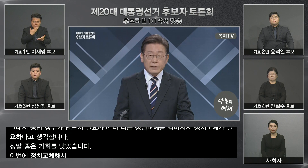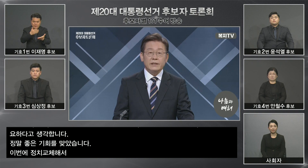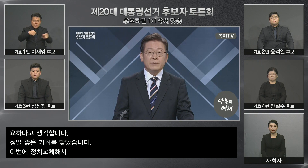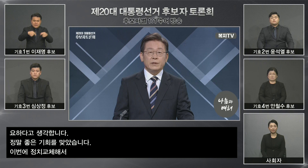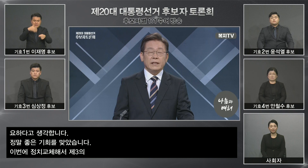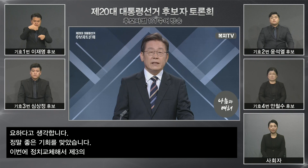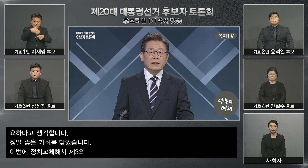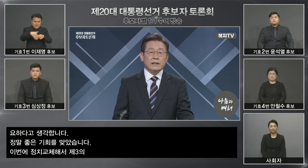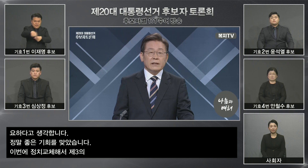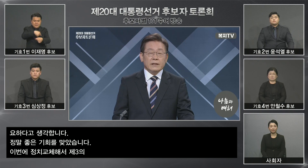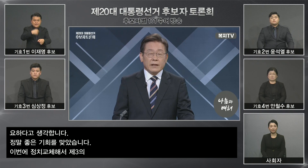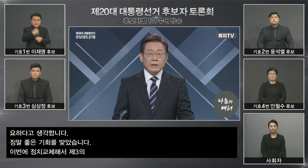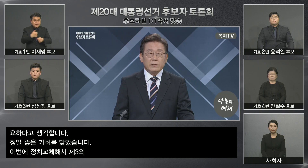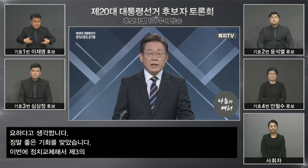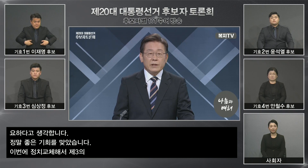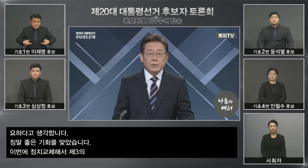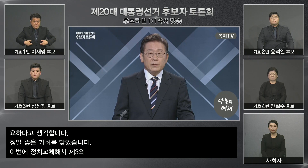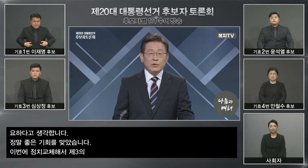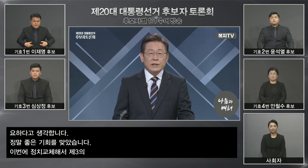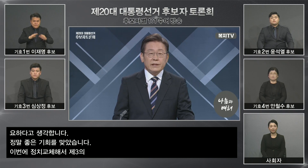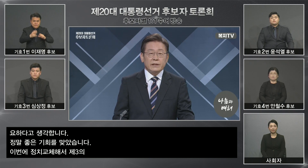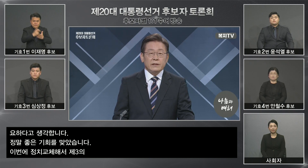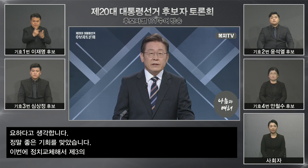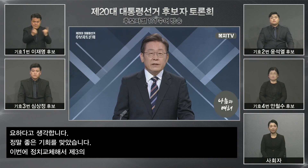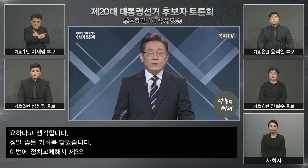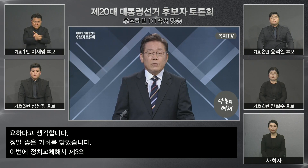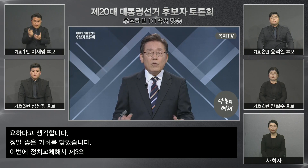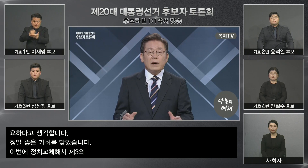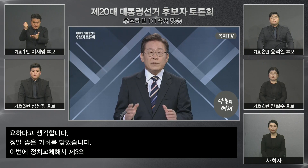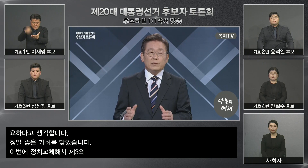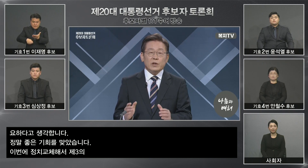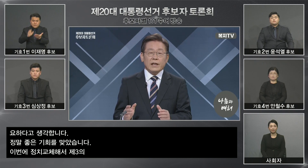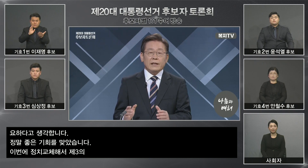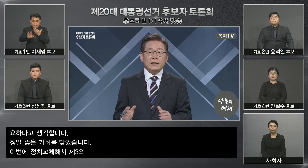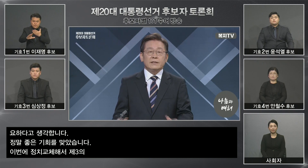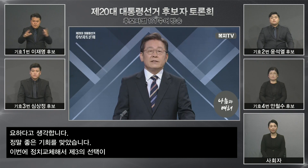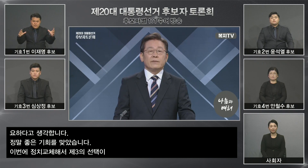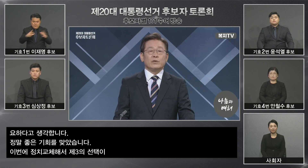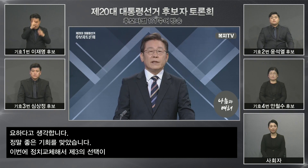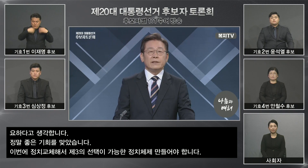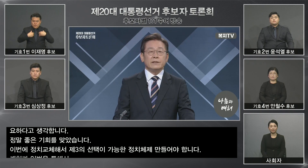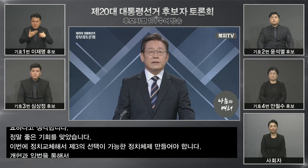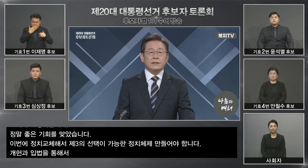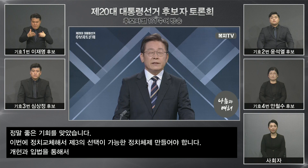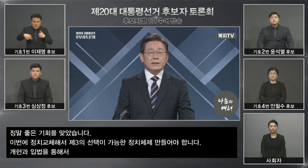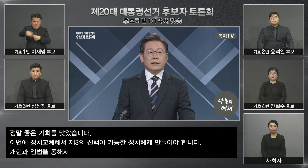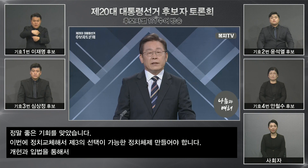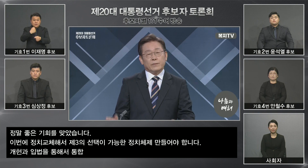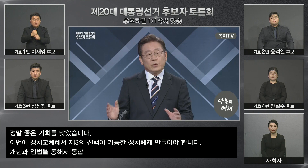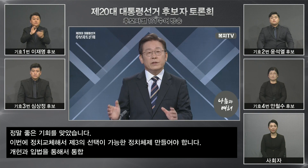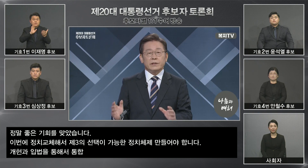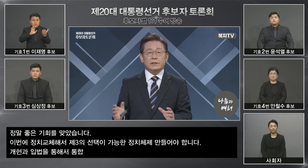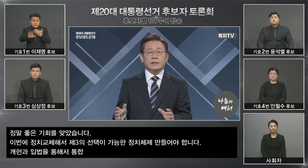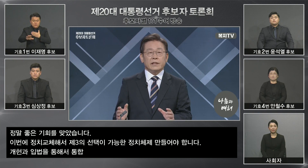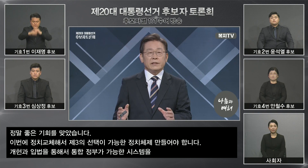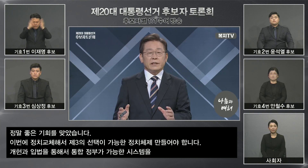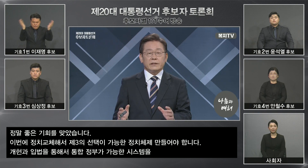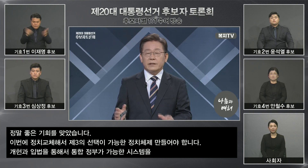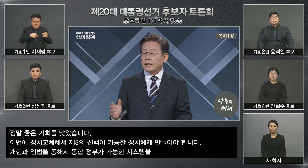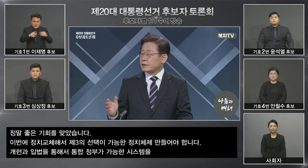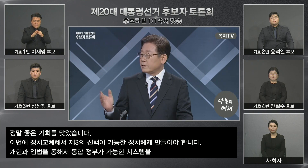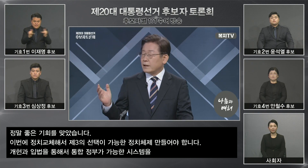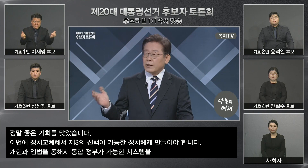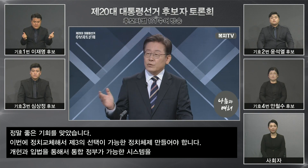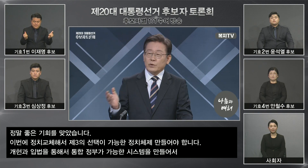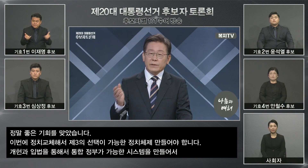체제 만들어야 합니다. 개헌과 입법을 통해서 통합 정부가 가능한 시스템도 만들어서 모든 정치 세력들이